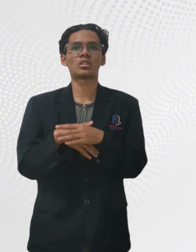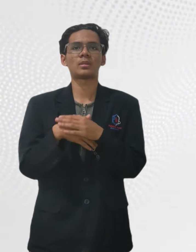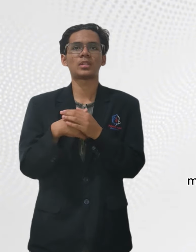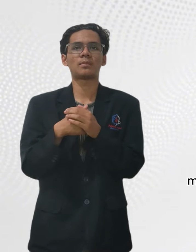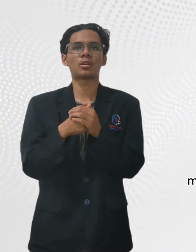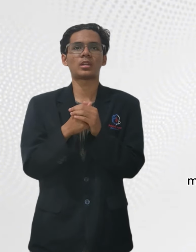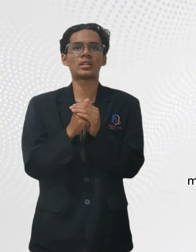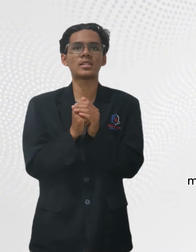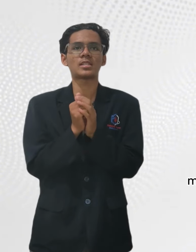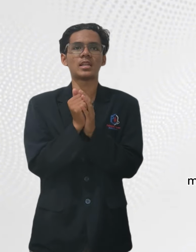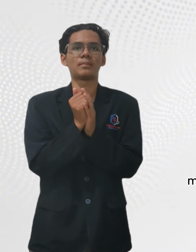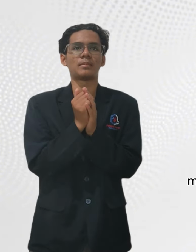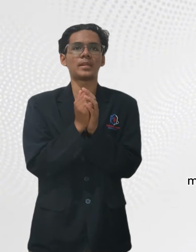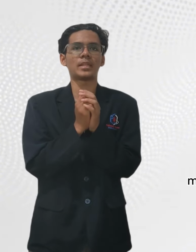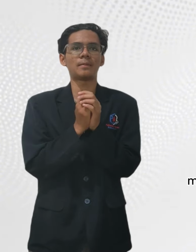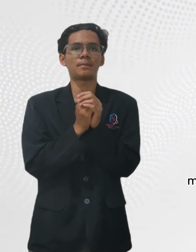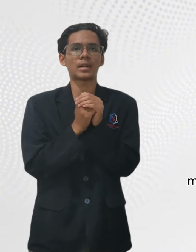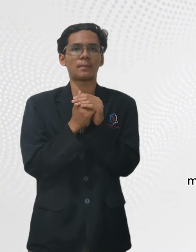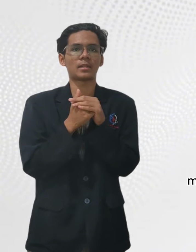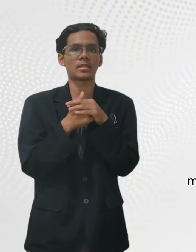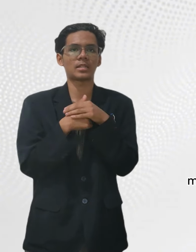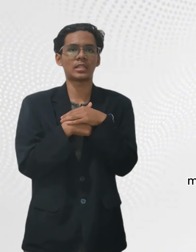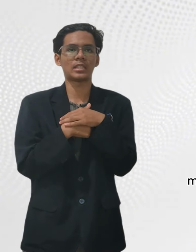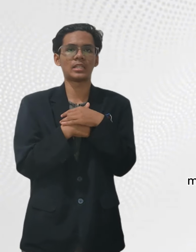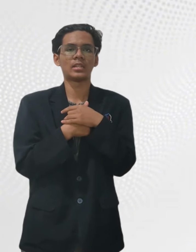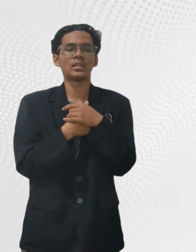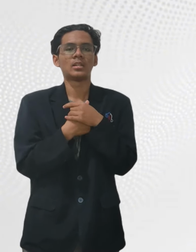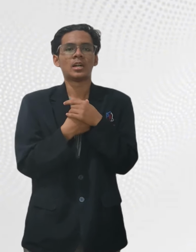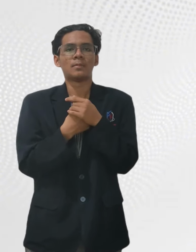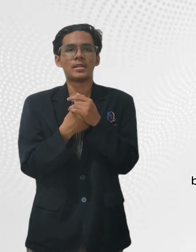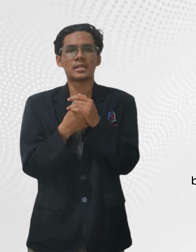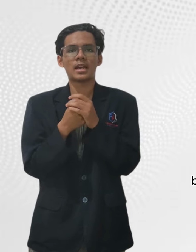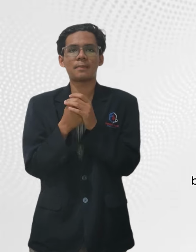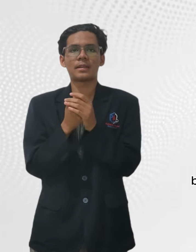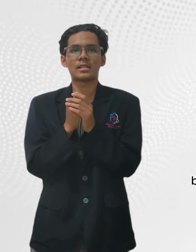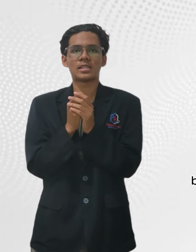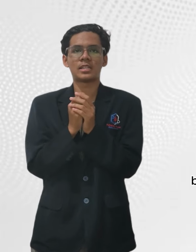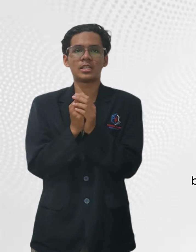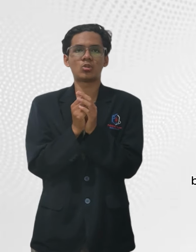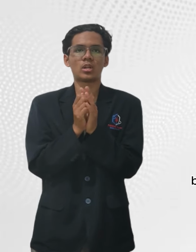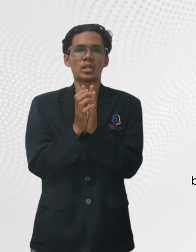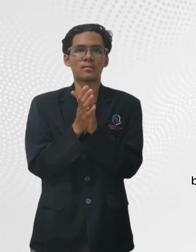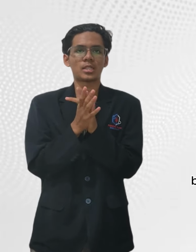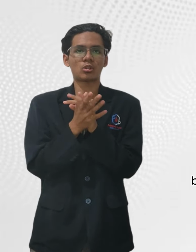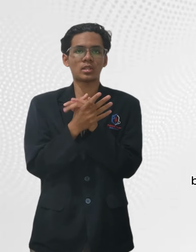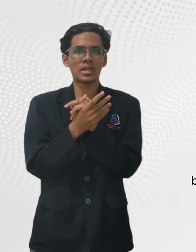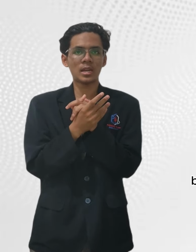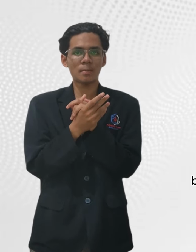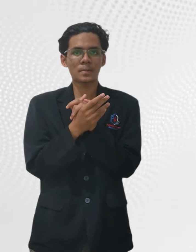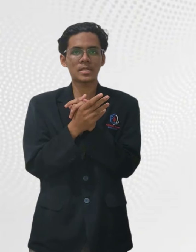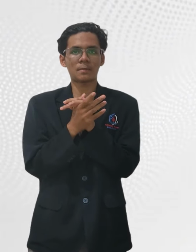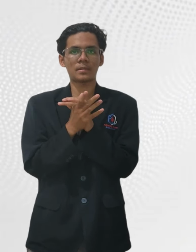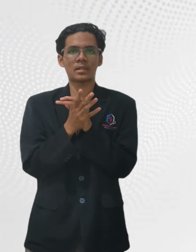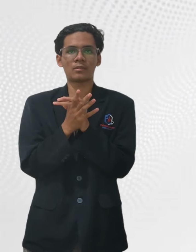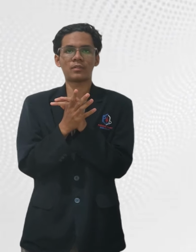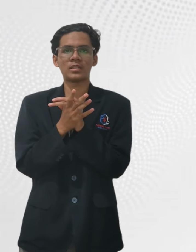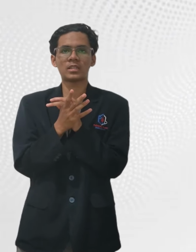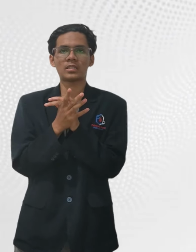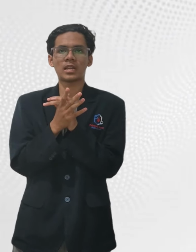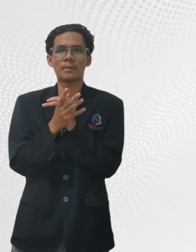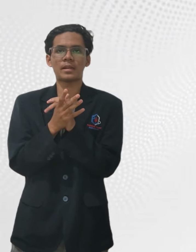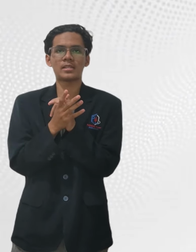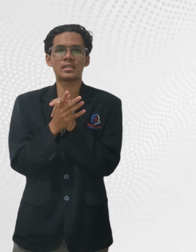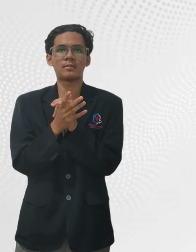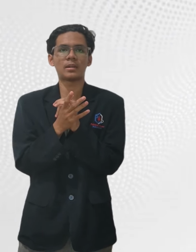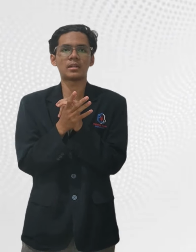Kapasitor elektrolit memiliki polaritas dan memiliki kapasitas yang tinggi. Biasanya aplikasi ini digunakan dalam sirkuit daya, stabil tegangan